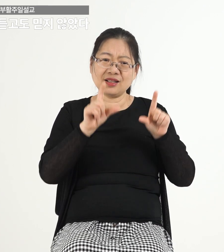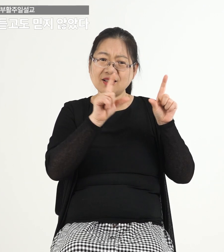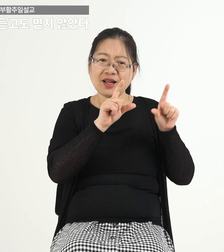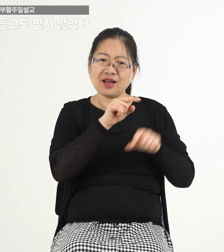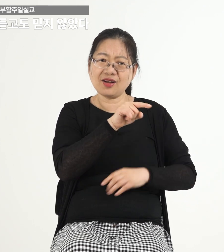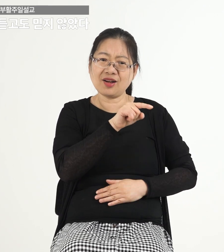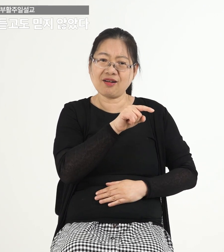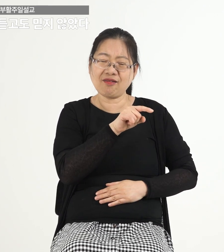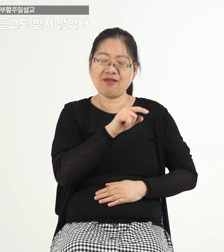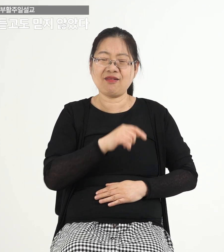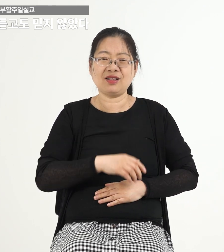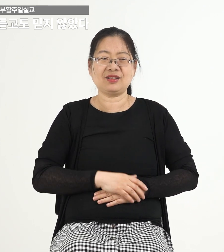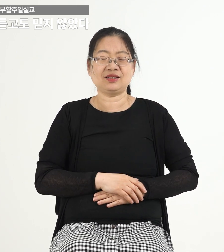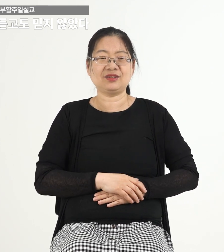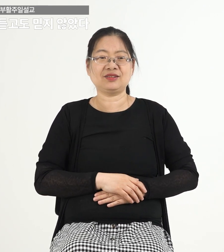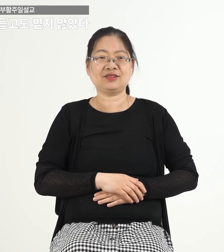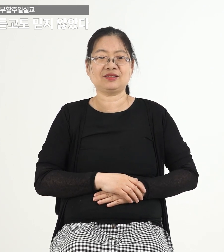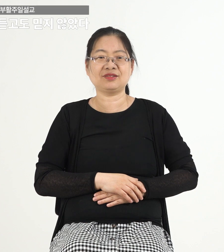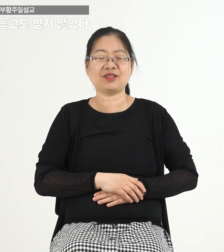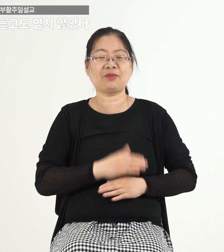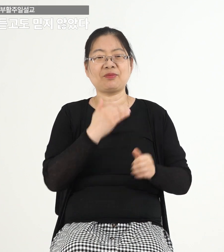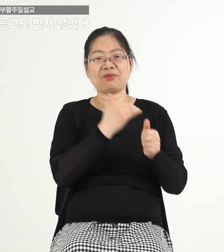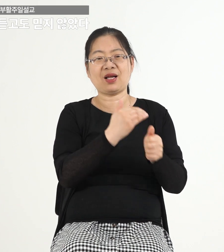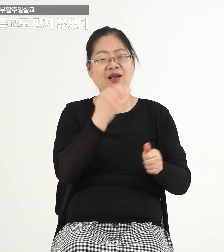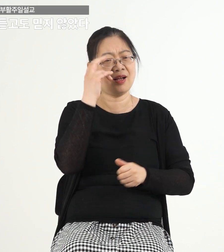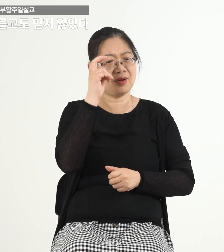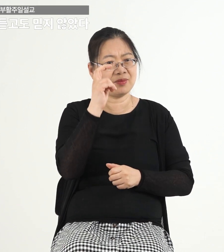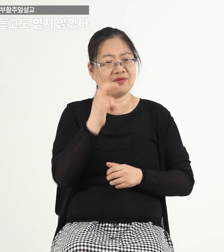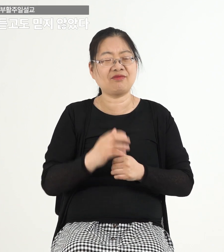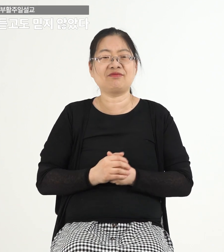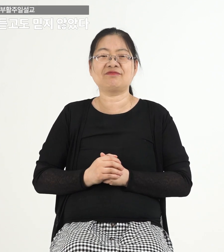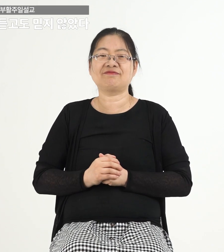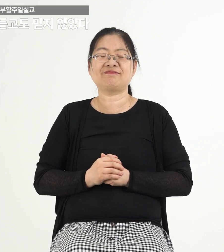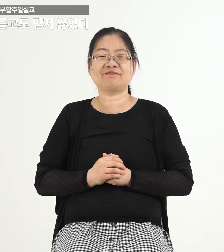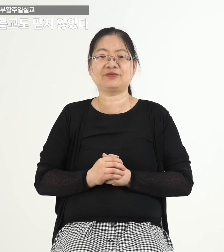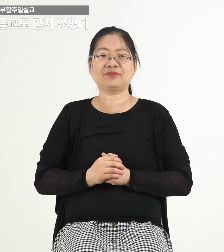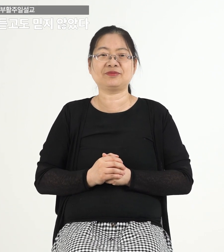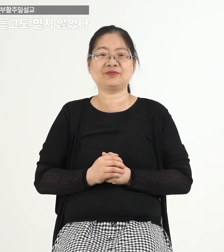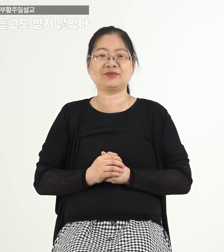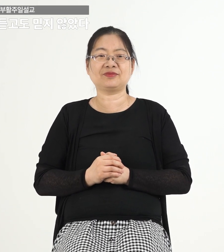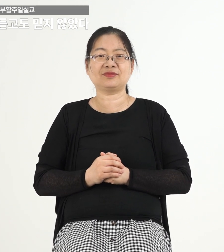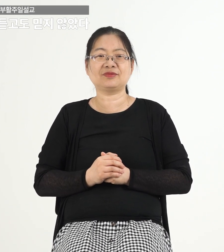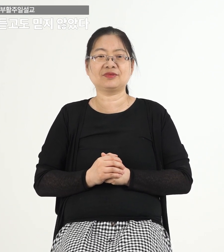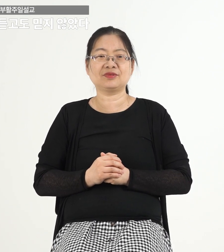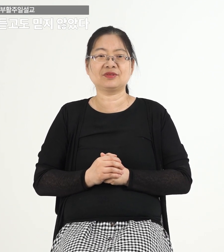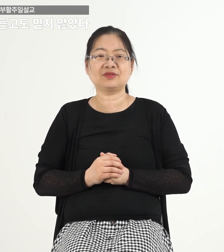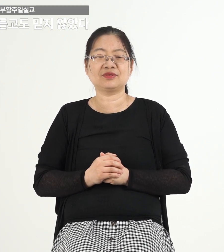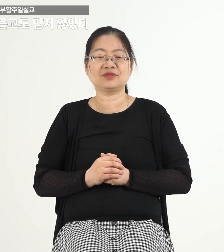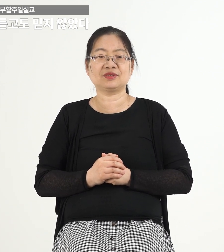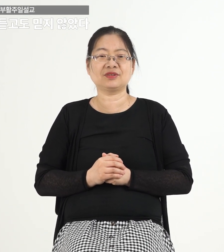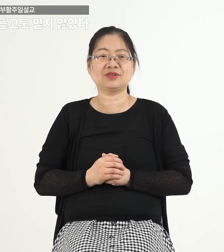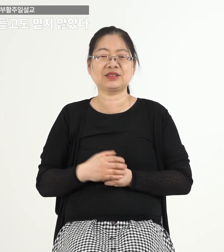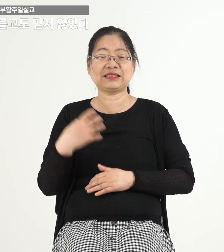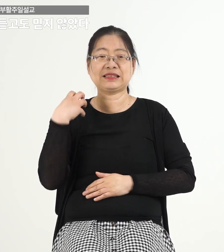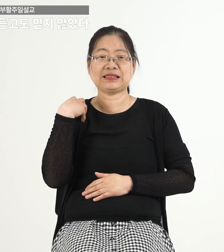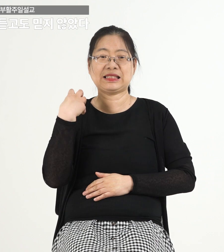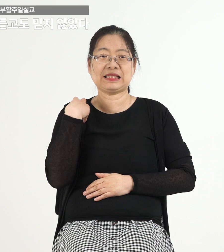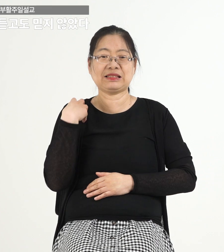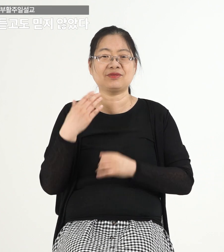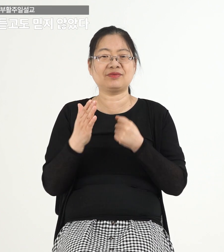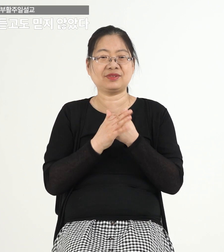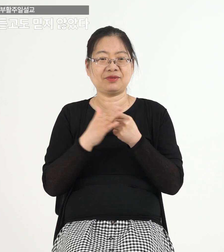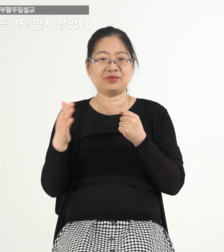그 직장에서 남아나겠어요? 바로 해고죠. 책임이라는 게 있기